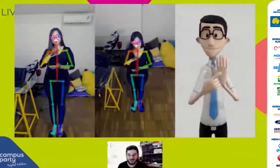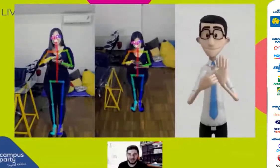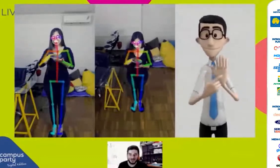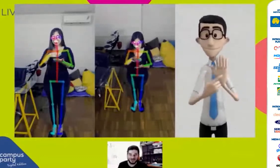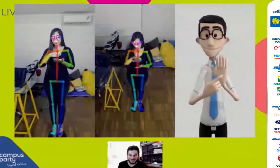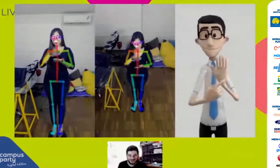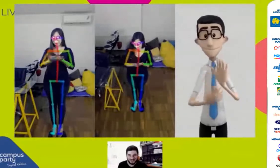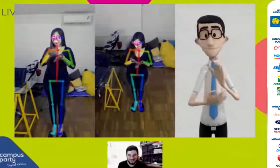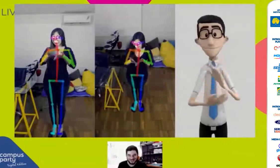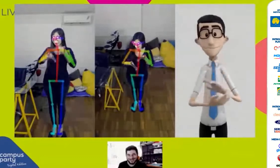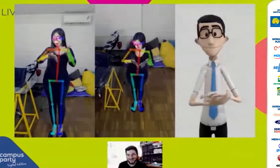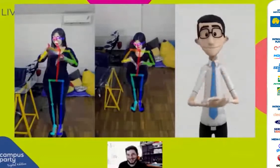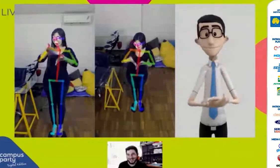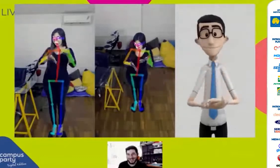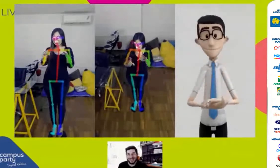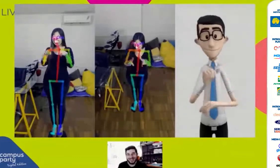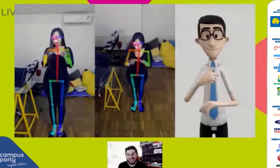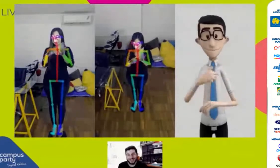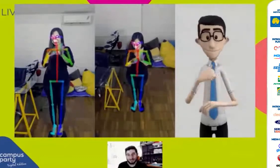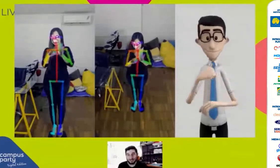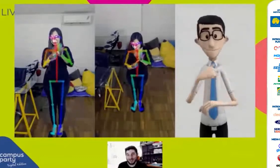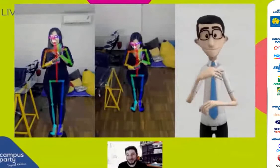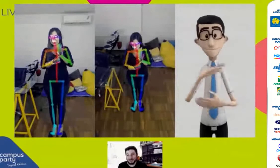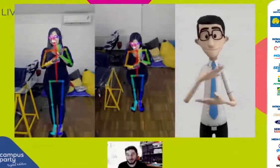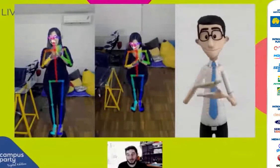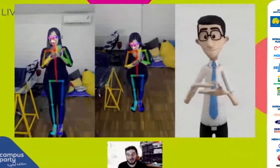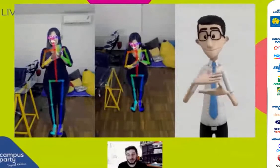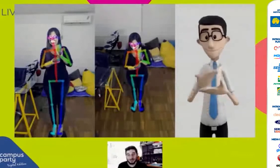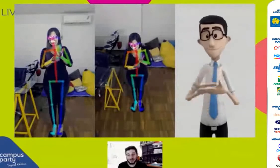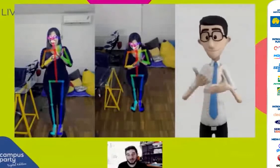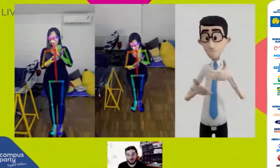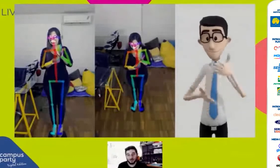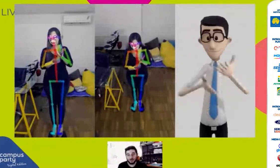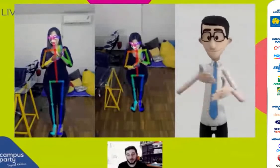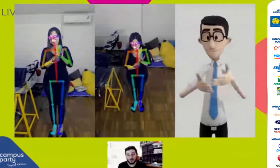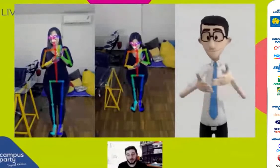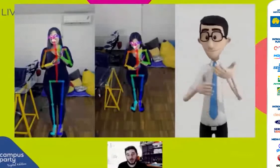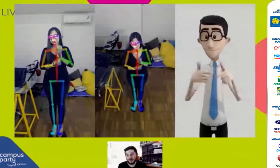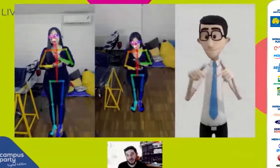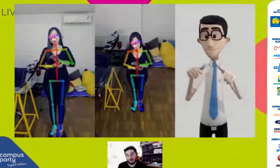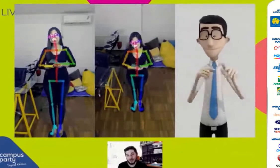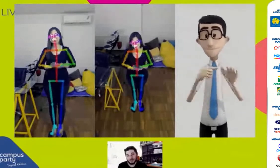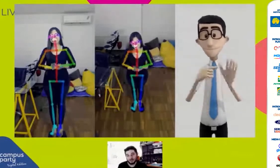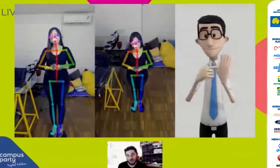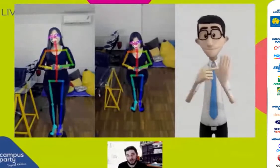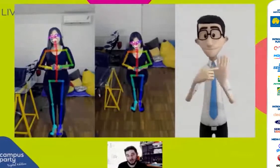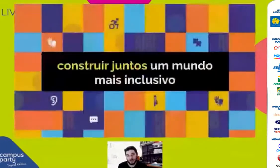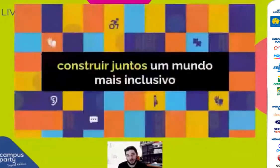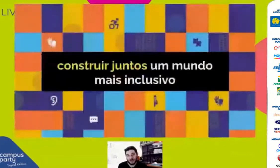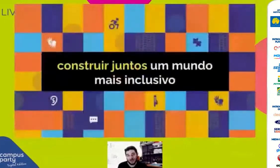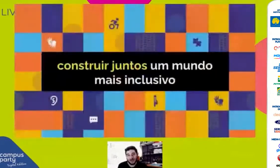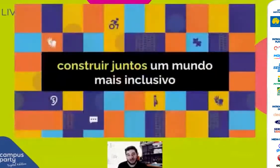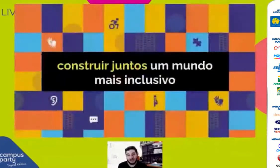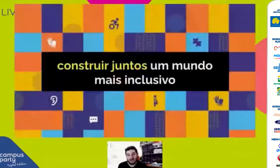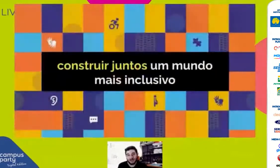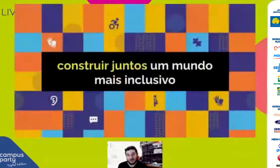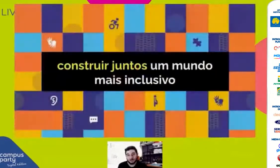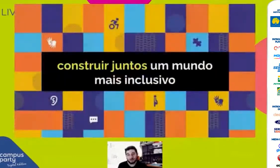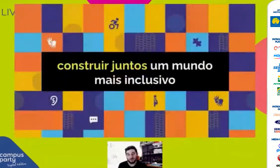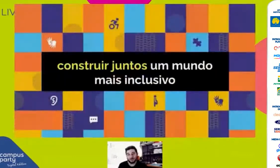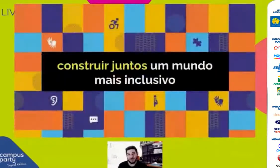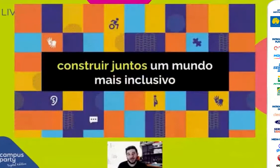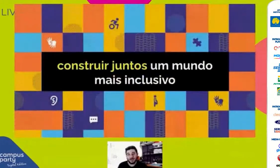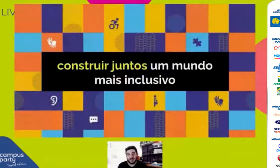tive que usar um GIF mais antigo. Mas, basicamente, a ideia principal